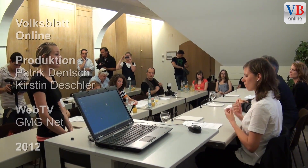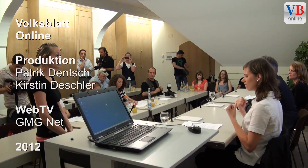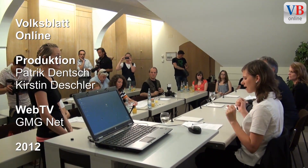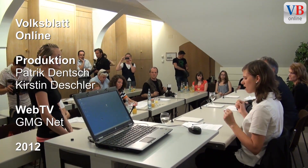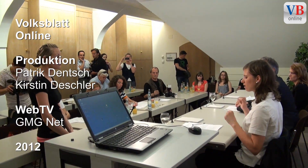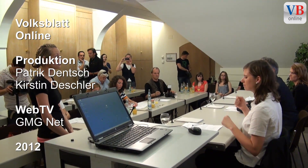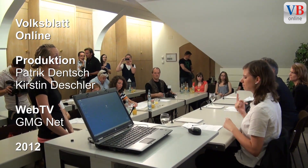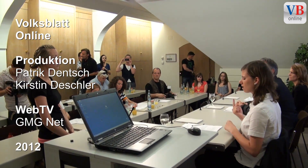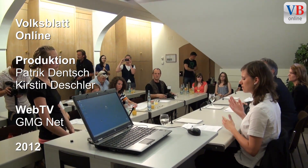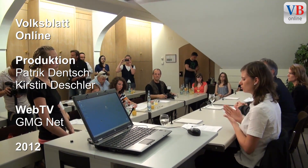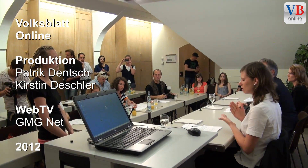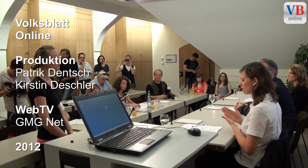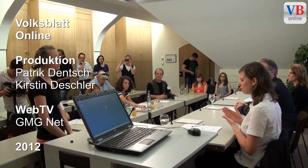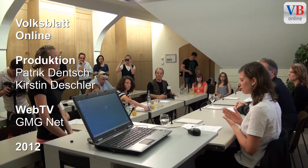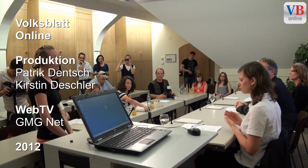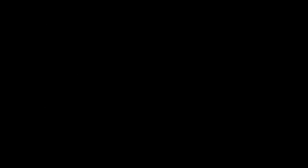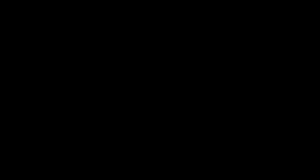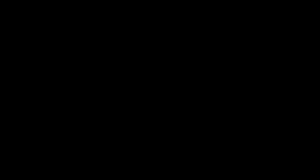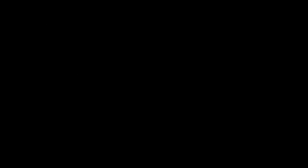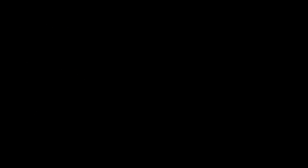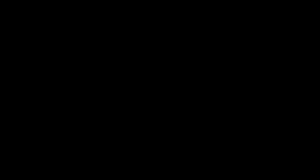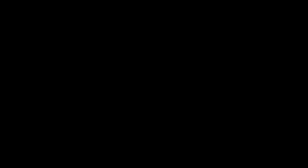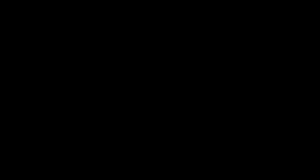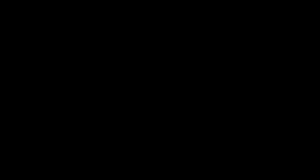Videos, die gemacht worden sind. Und ja, insgesamt sind es 14 Jahre alt.